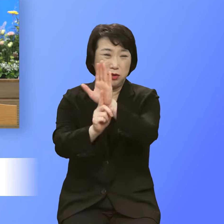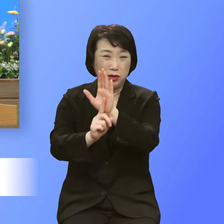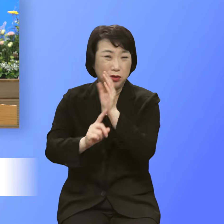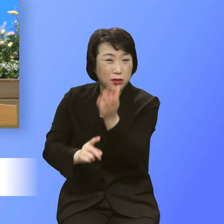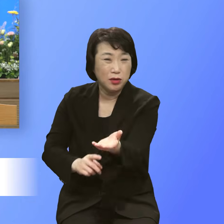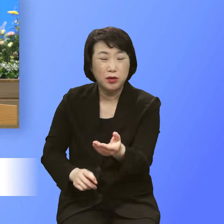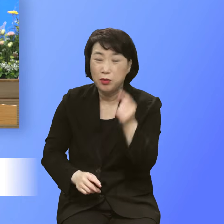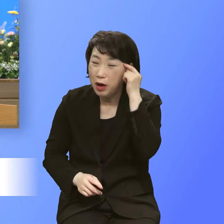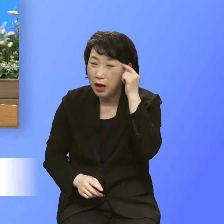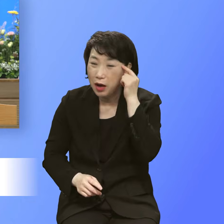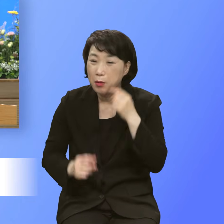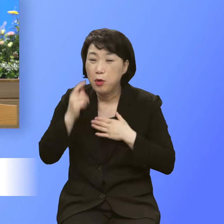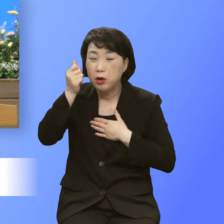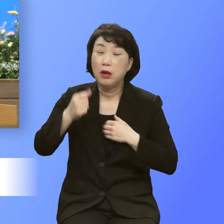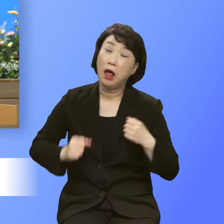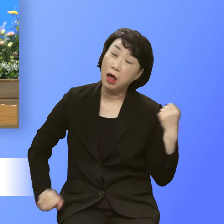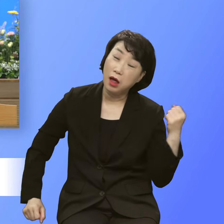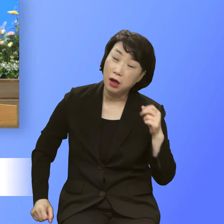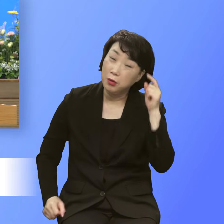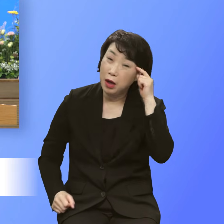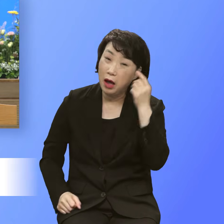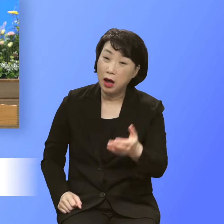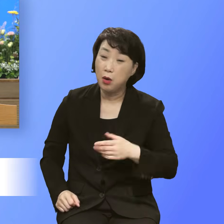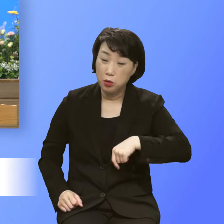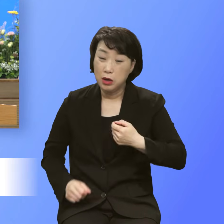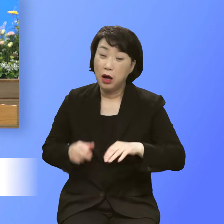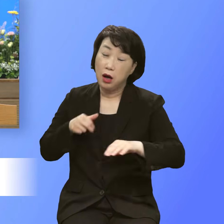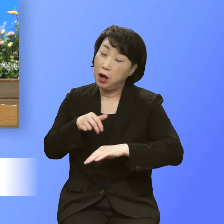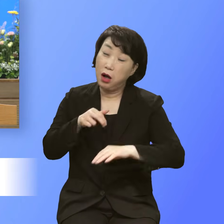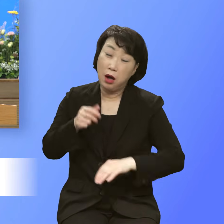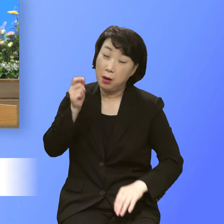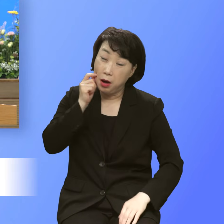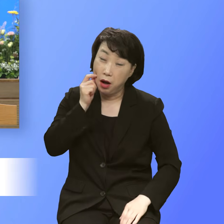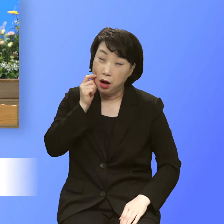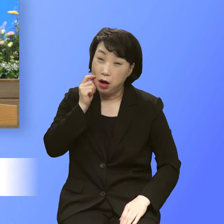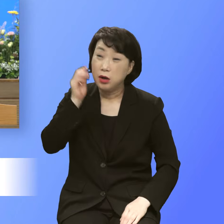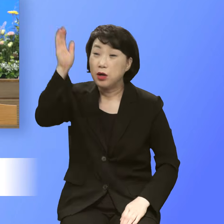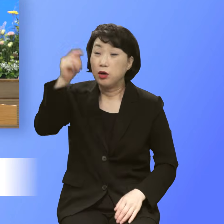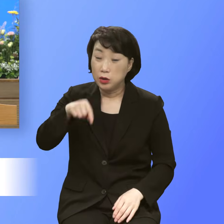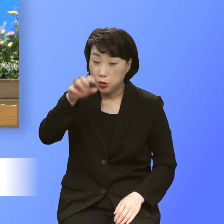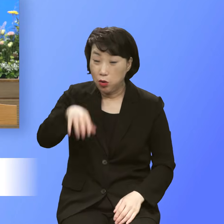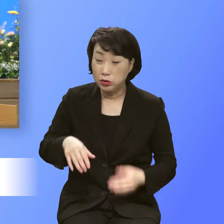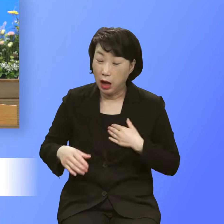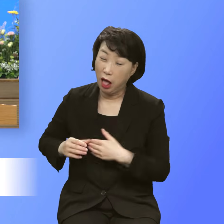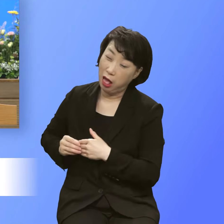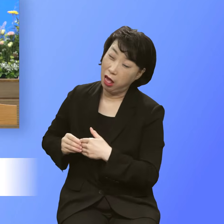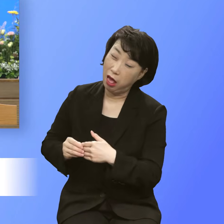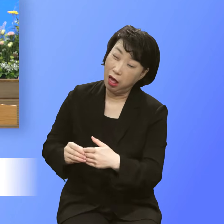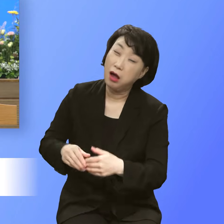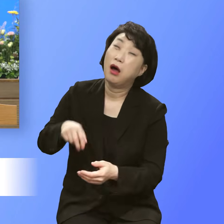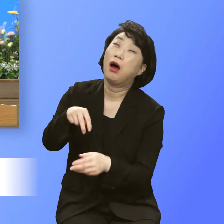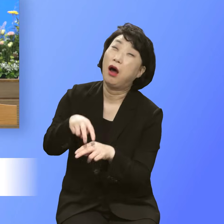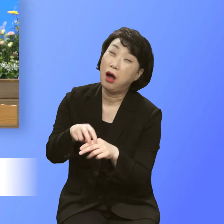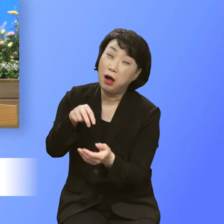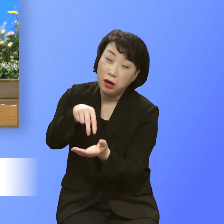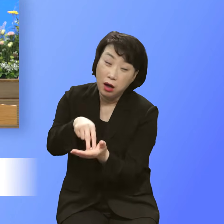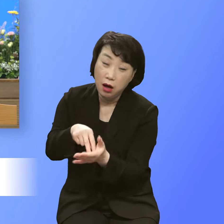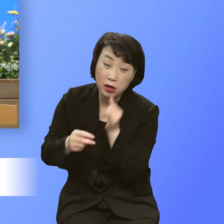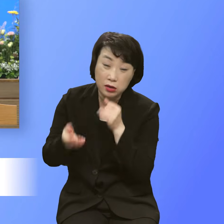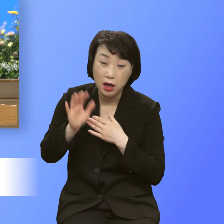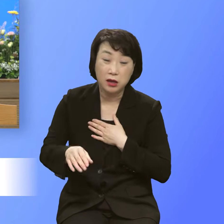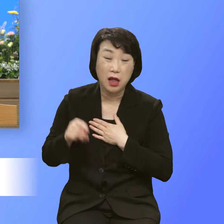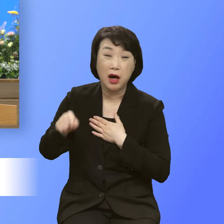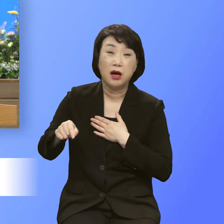목사님의 기력도 있는데 혼자 걸어도 못 댕기고 강대상이도 데려다 줘야 와서 서 있어야 되는데 어떻게 그럴